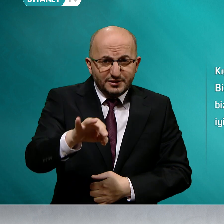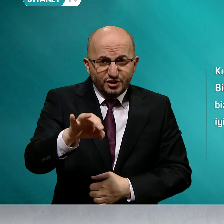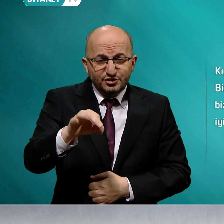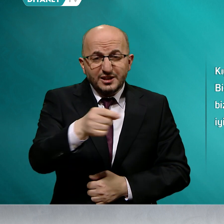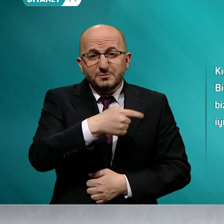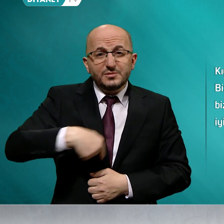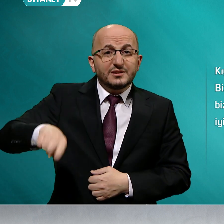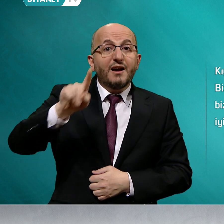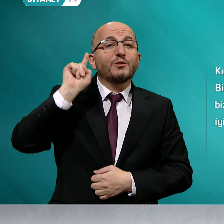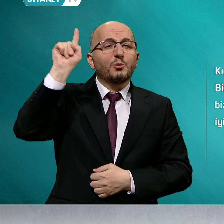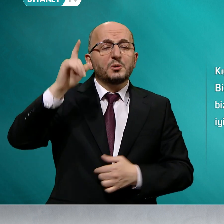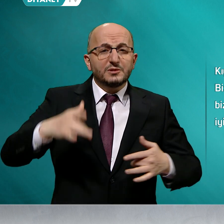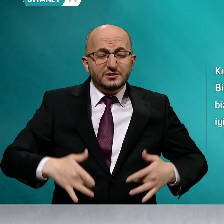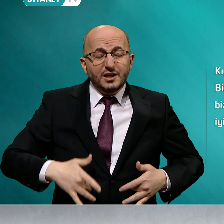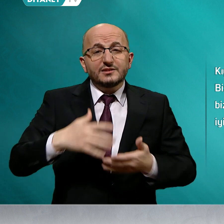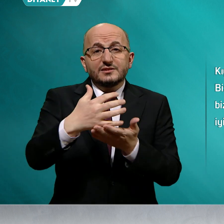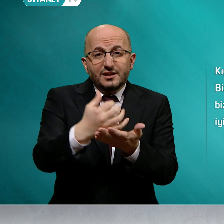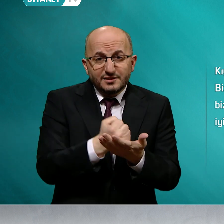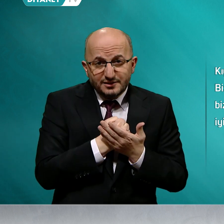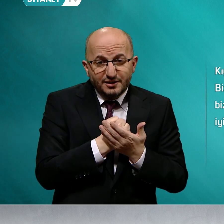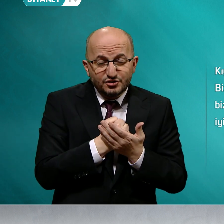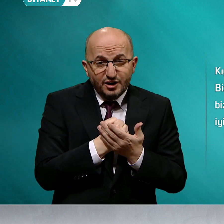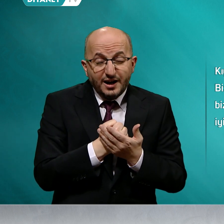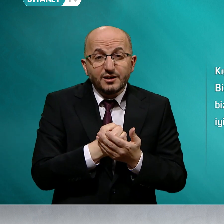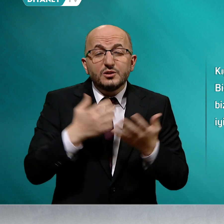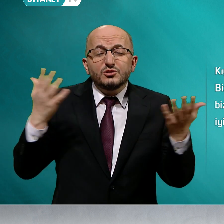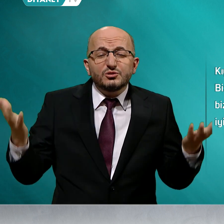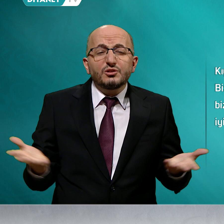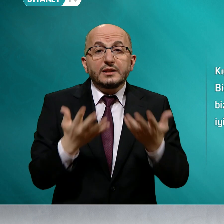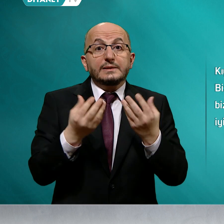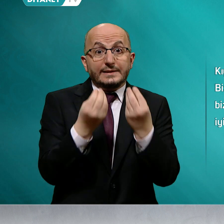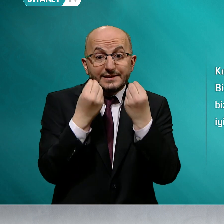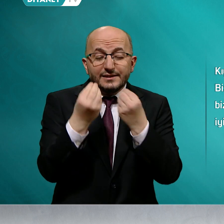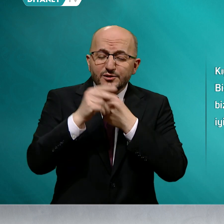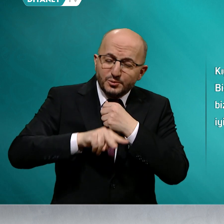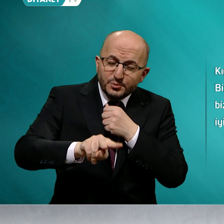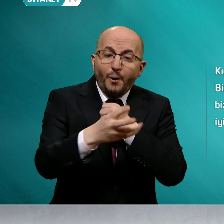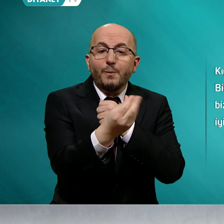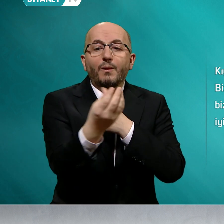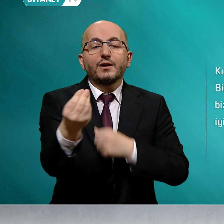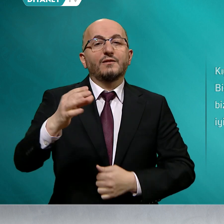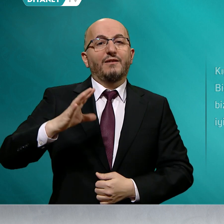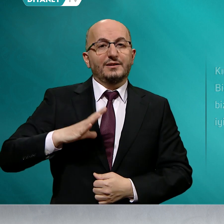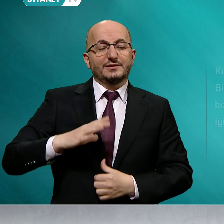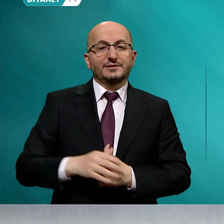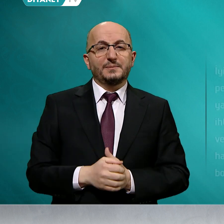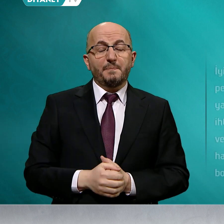ulaştıracak, bize Rabbimizin rızasını kazandıracak sayısız iyilik yolları vardır.